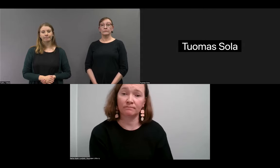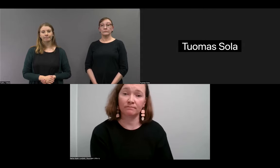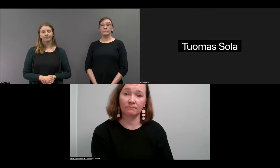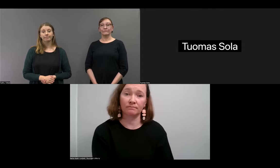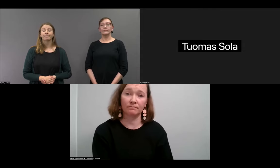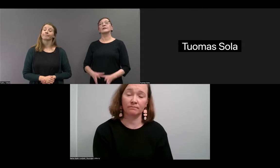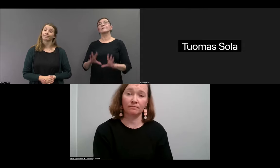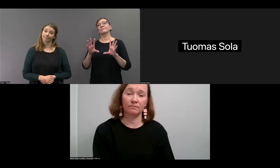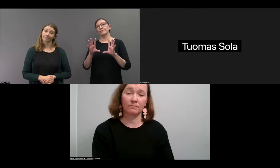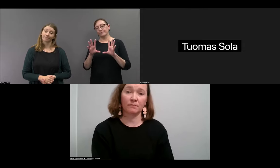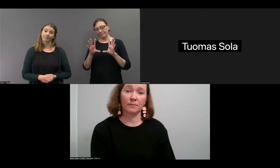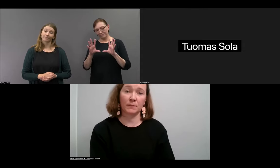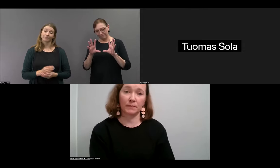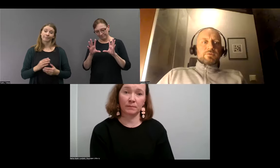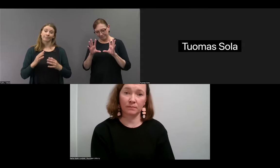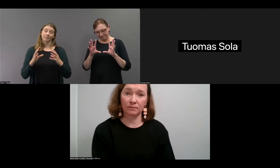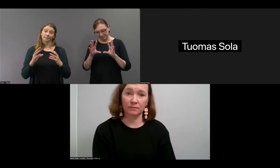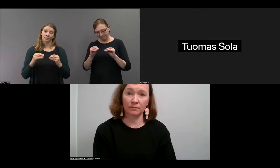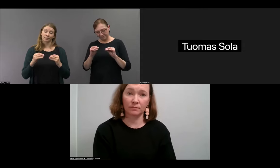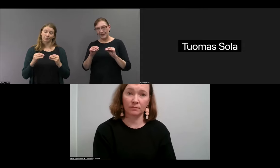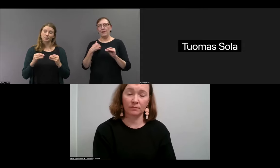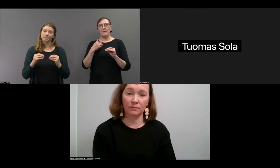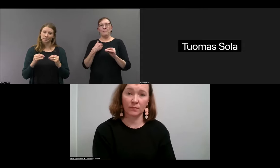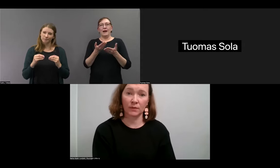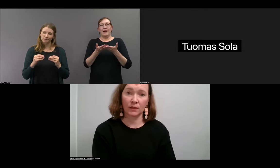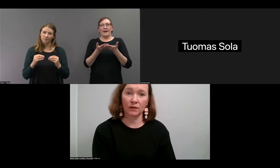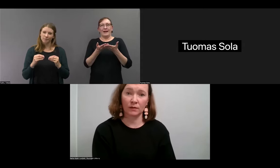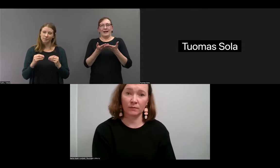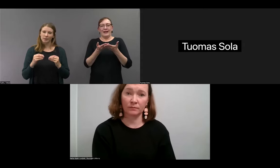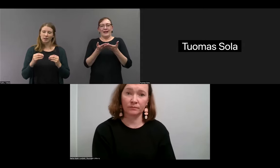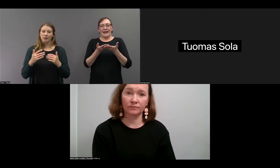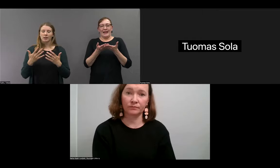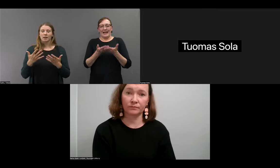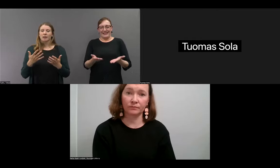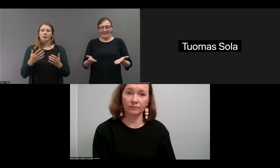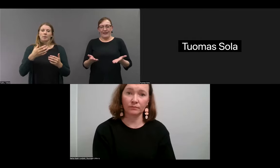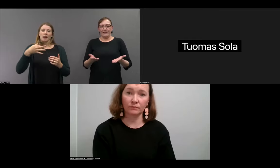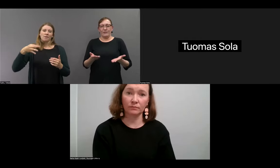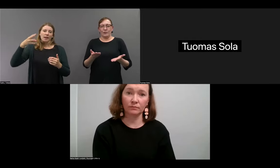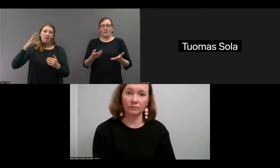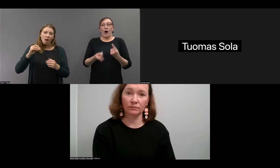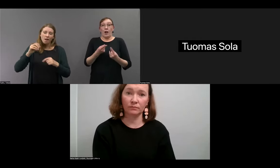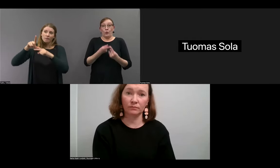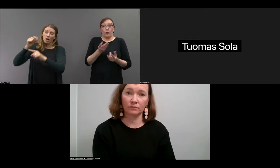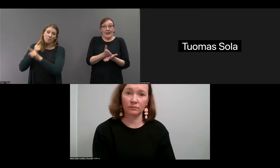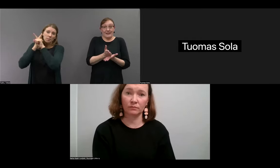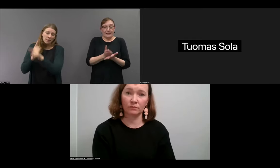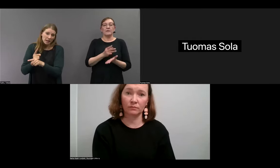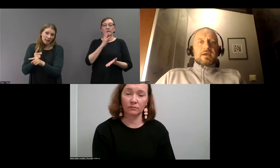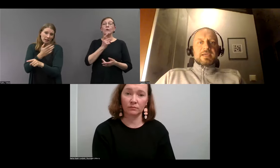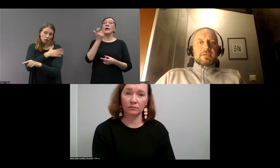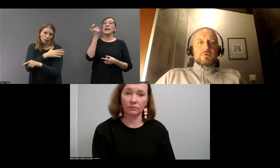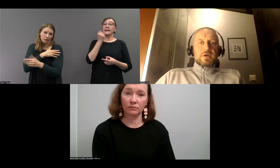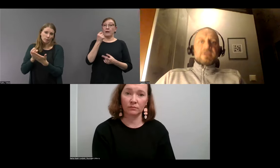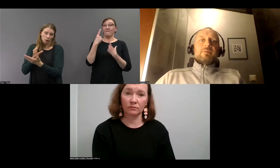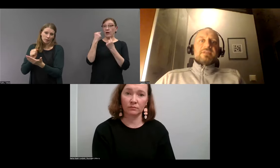Joo, toivottavasti tuossa esityksessäkin tuli vähän niin, että tähän, kun Kela valikoituu tähän niin kuin palvelun tuottajaksi, niin ehtona oli se, että Kela